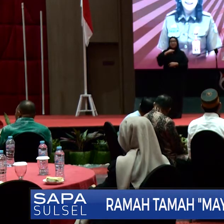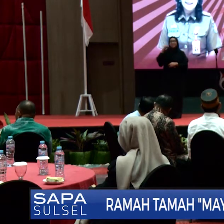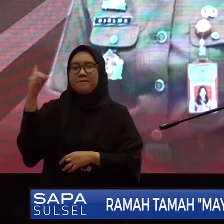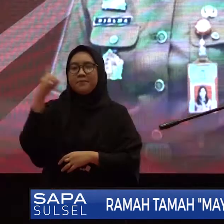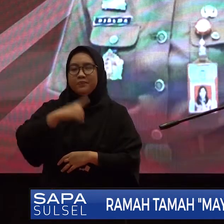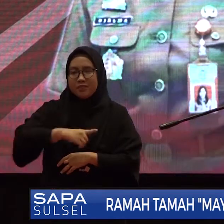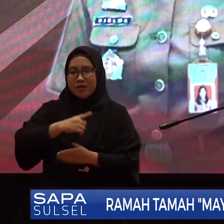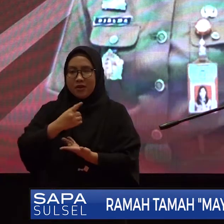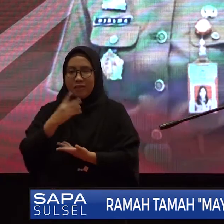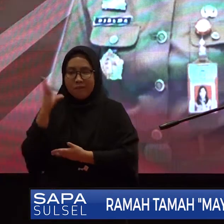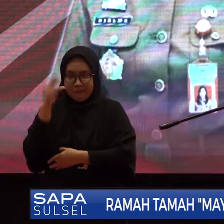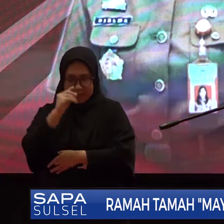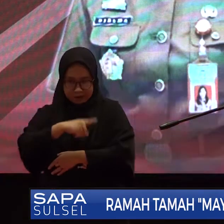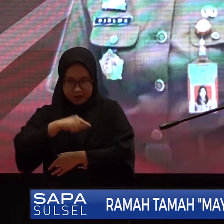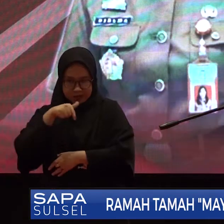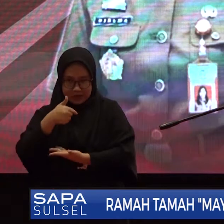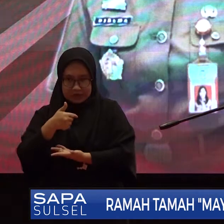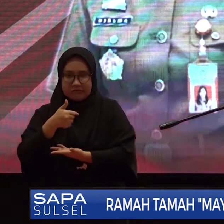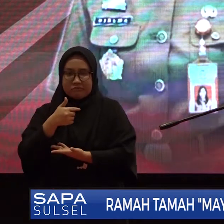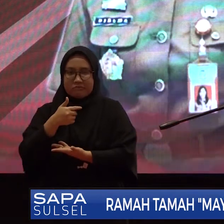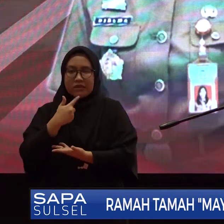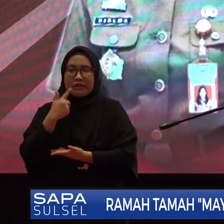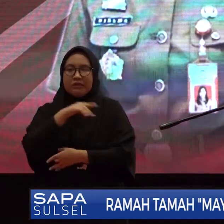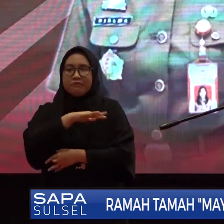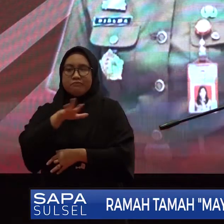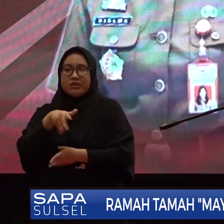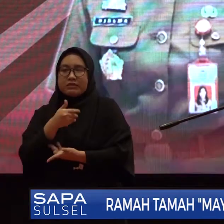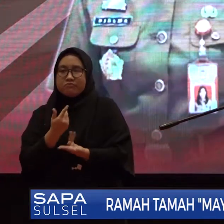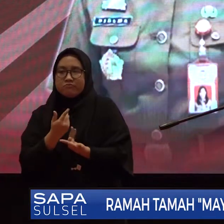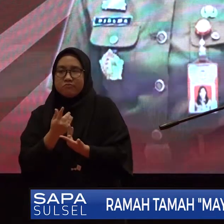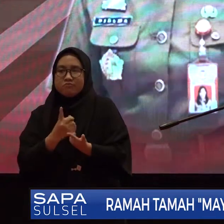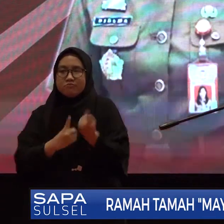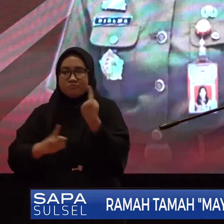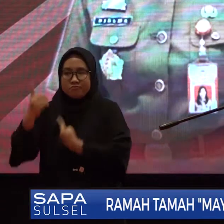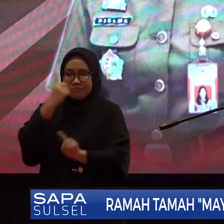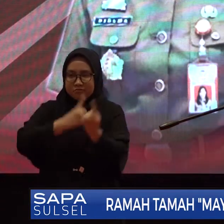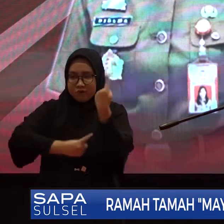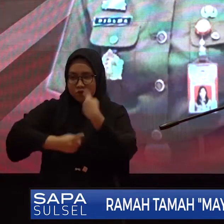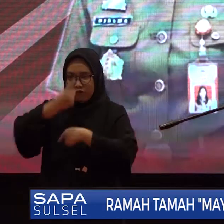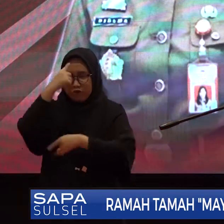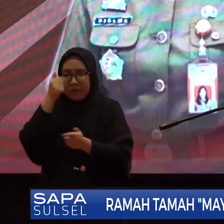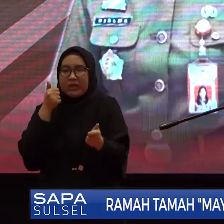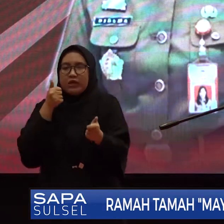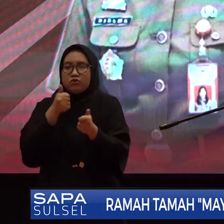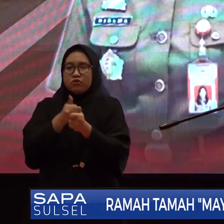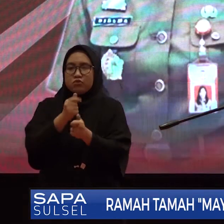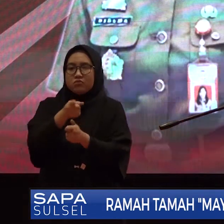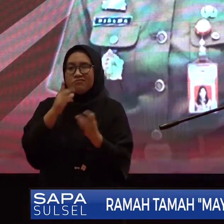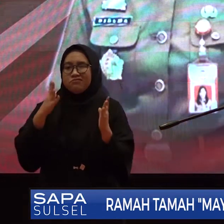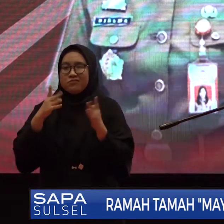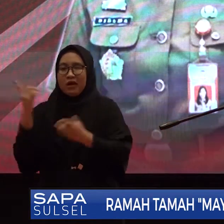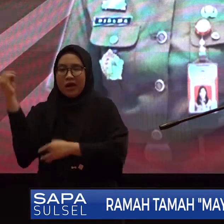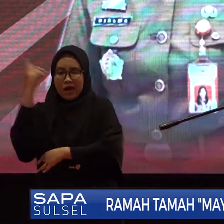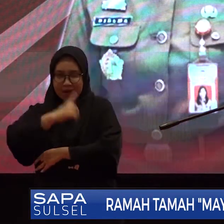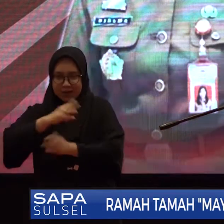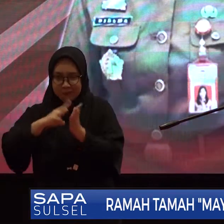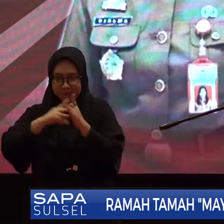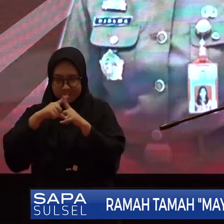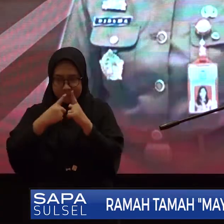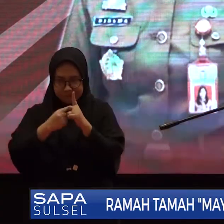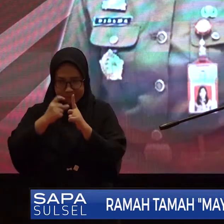sehingga pada malam hari ini kita semua dapat hadir dalam memeriahkan peringatan Hari Mayday